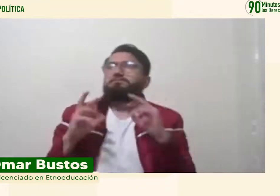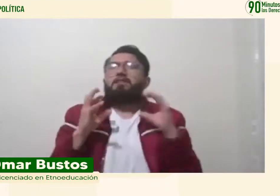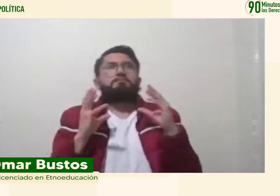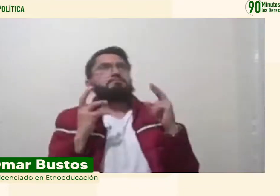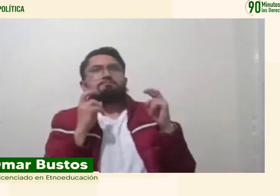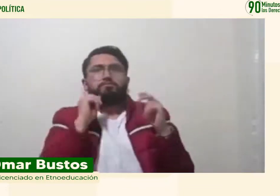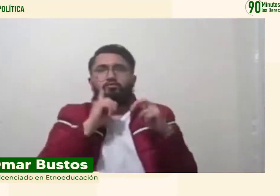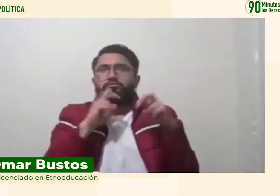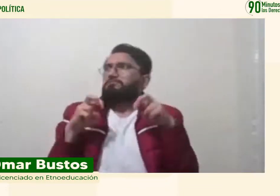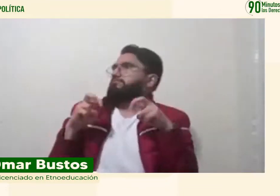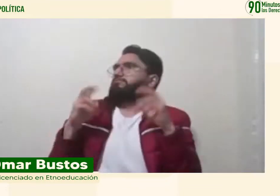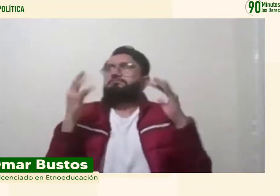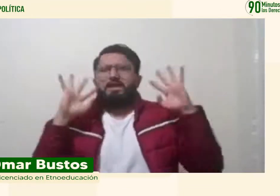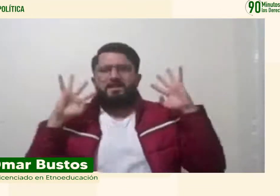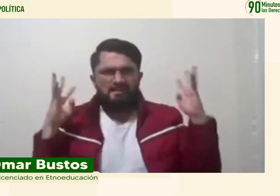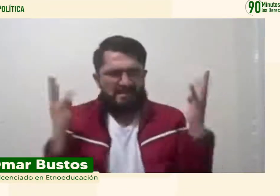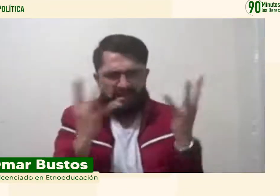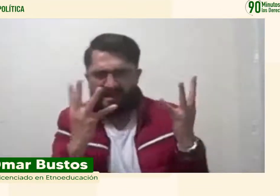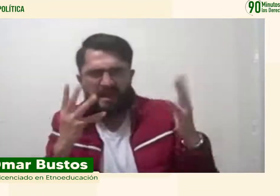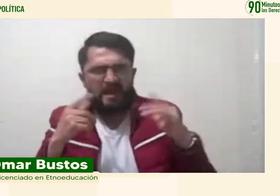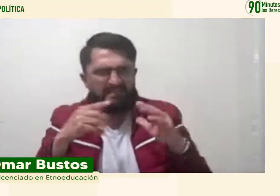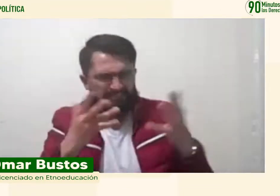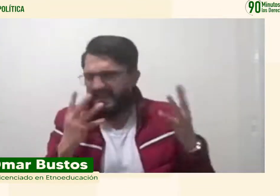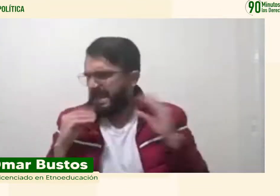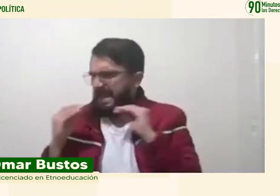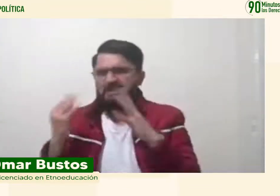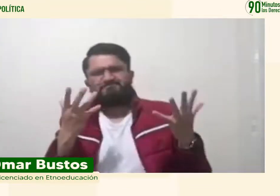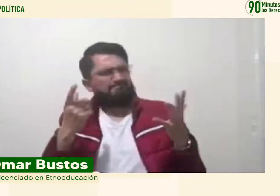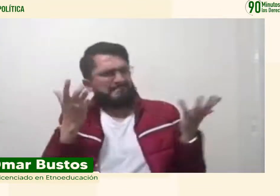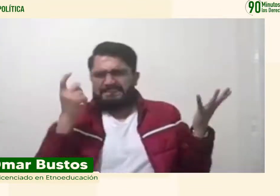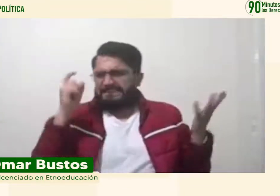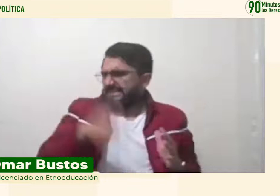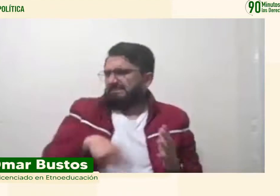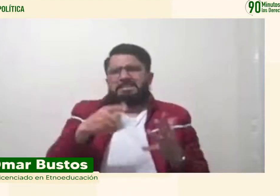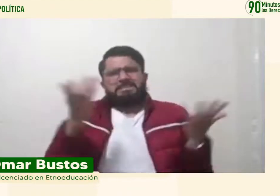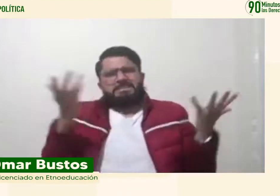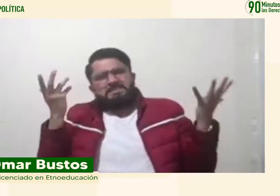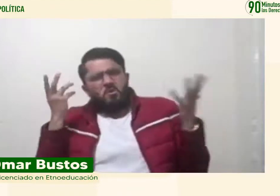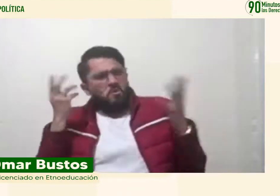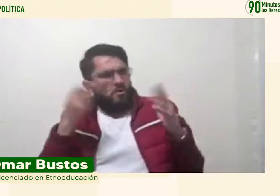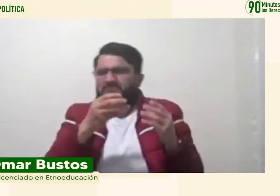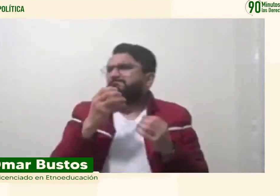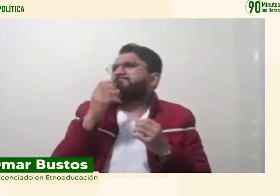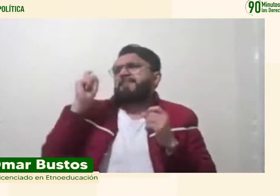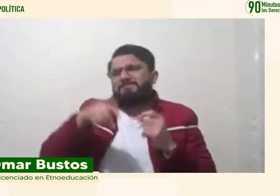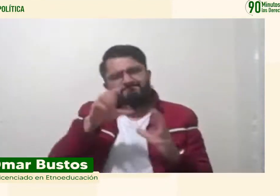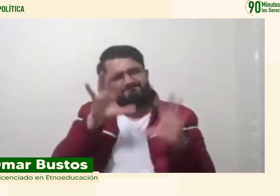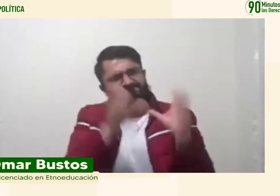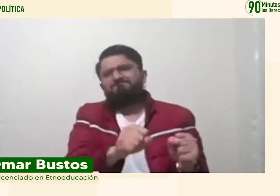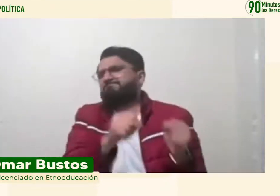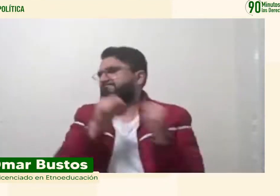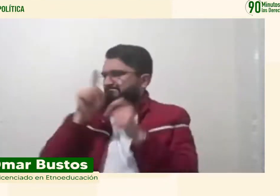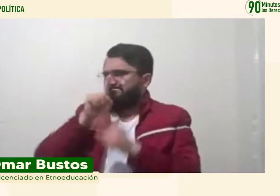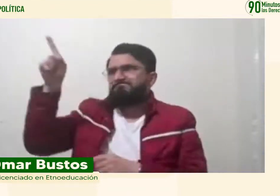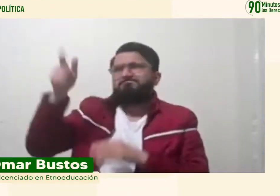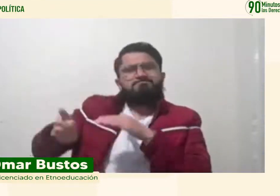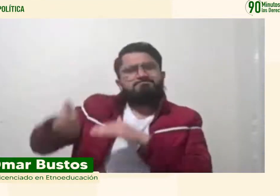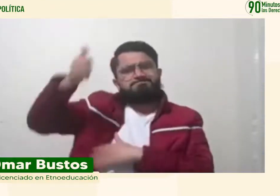los encontraron y fue sorprendente porque había muchas personas a su alrededor y